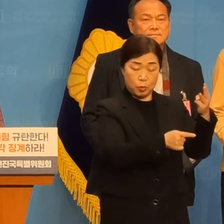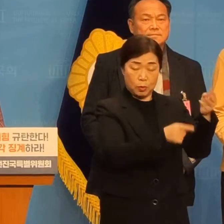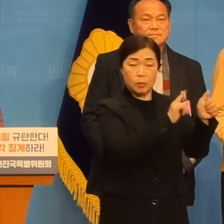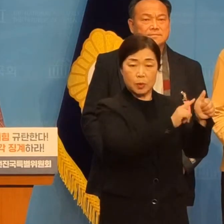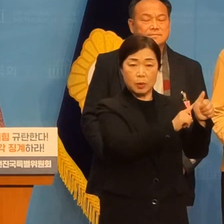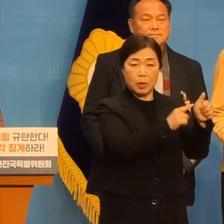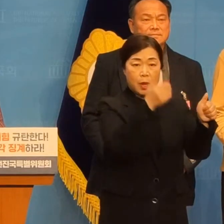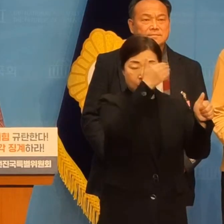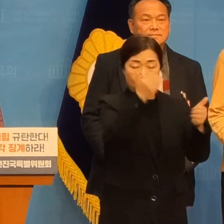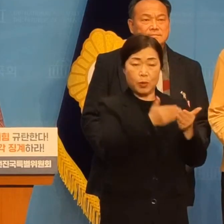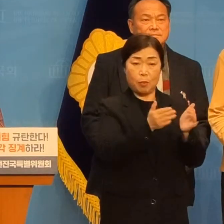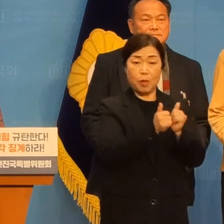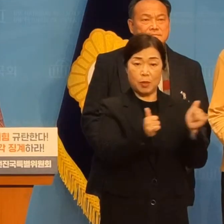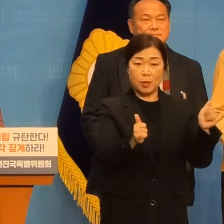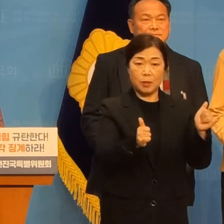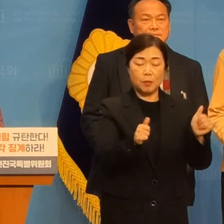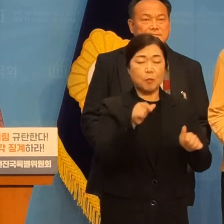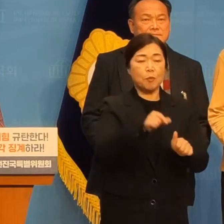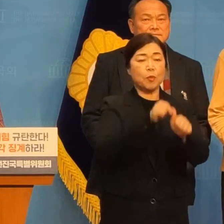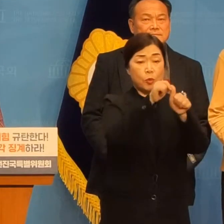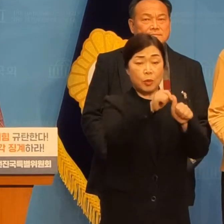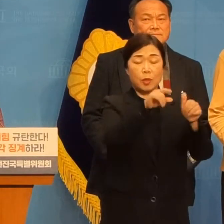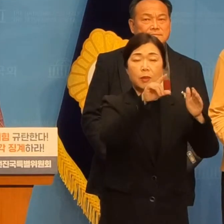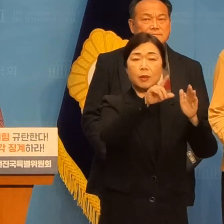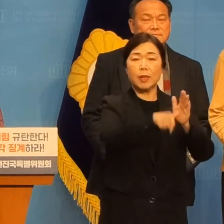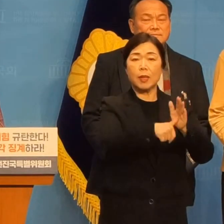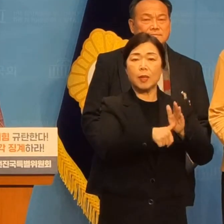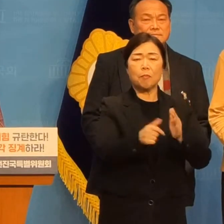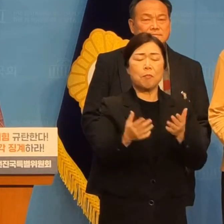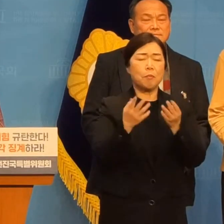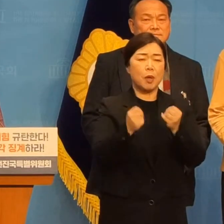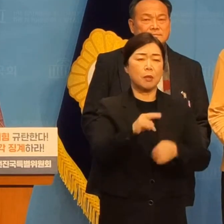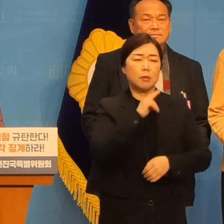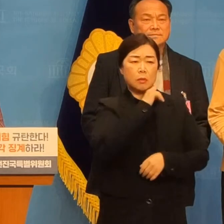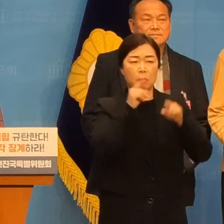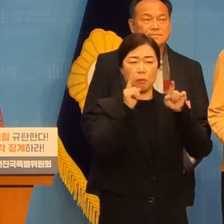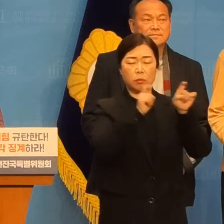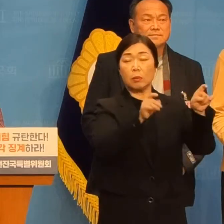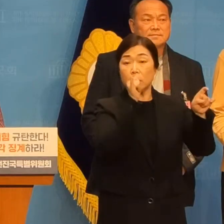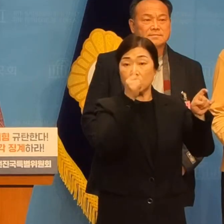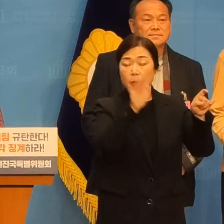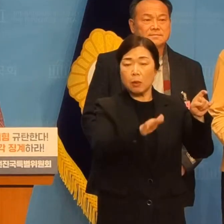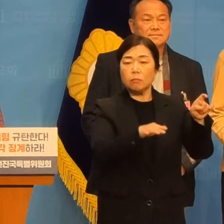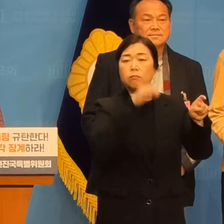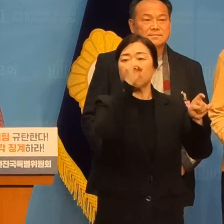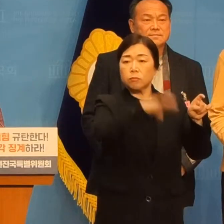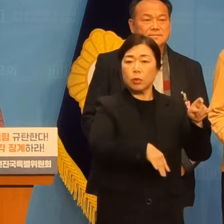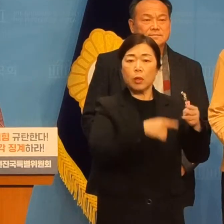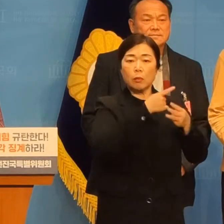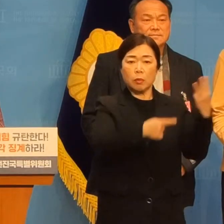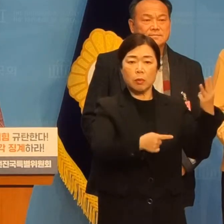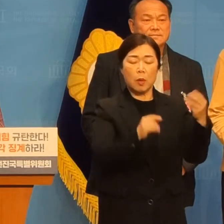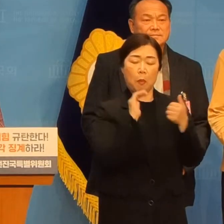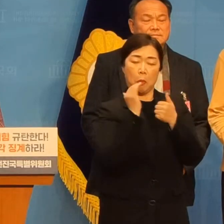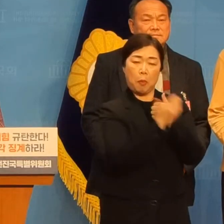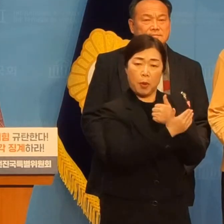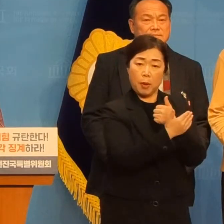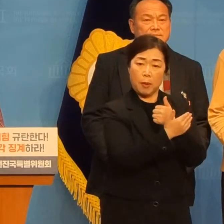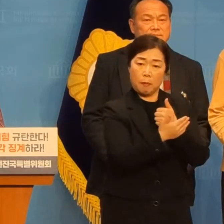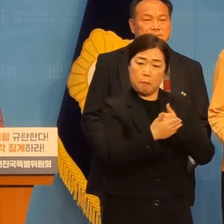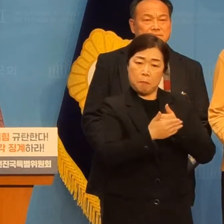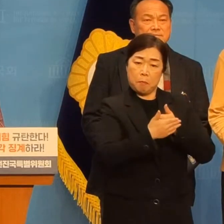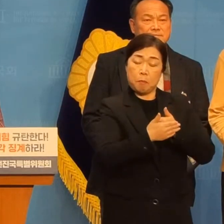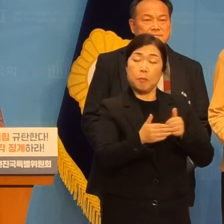청년 대변인 발탁 보도 당시 수많은 의혹에도 불구하고 윤석열에게 보호를